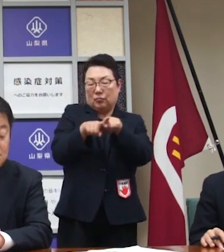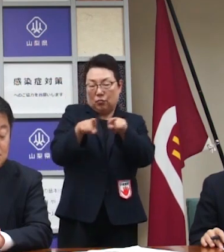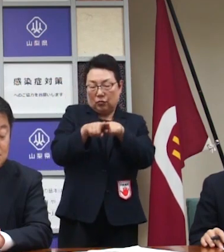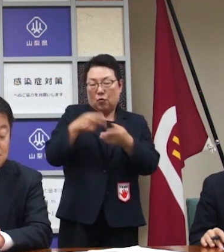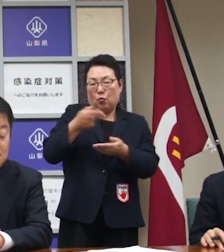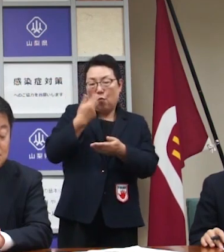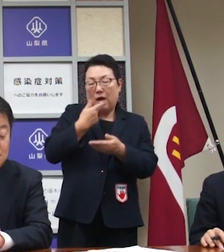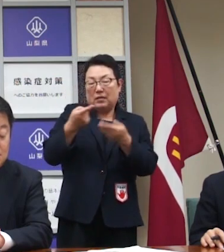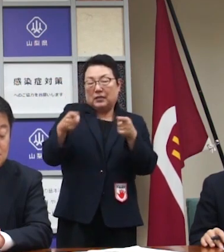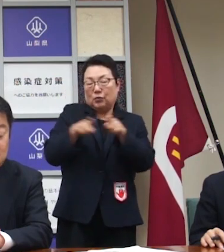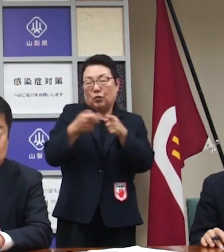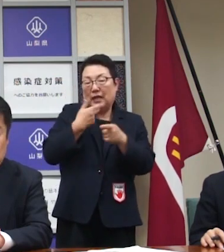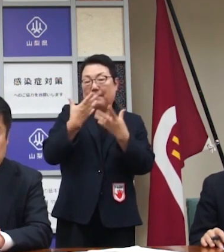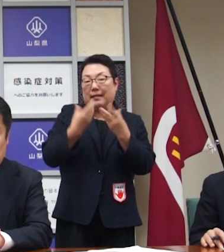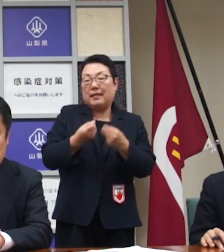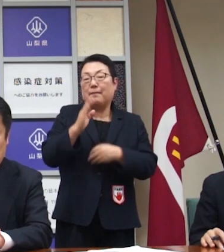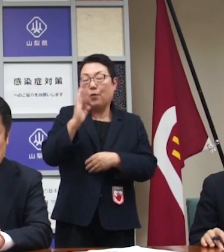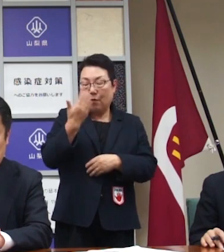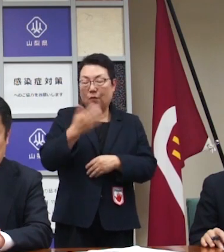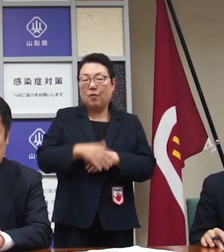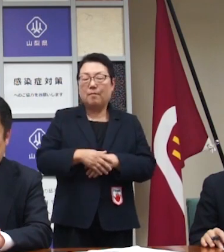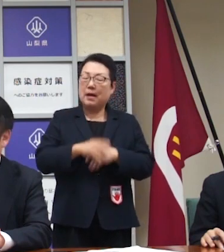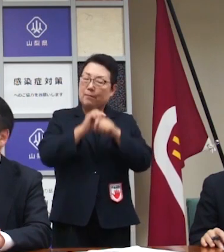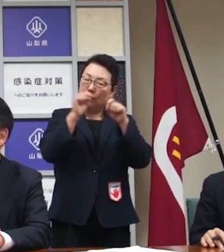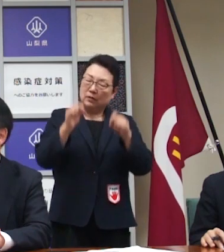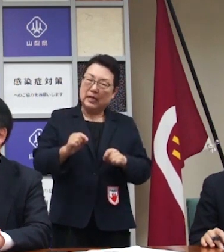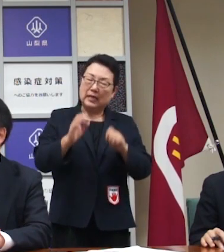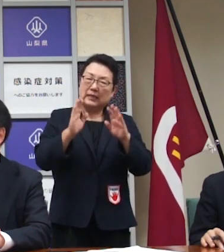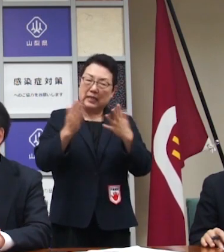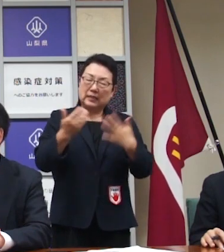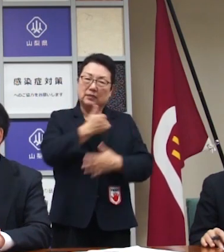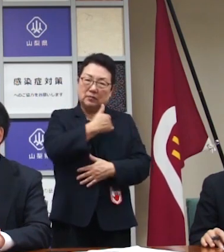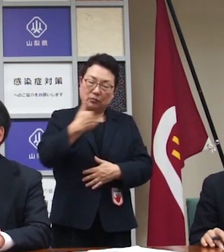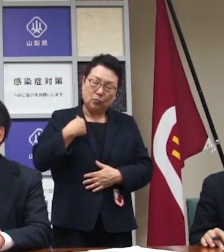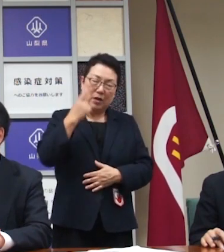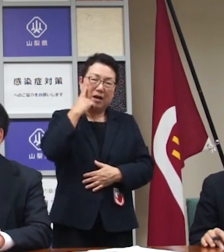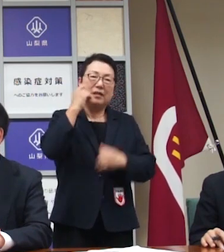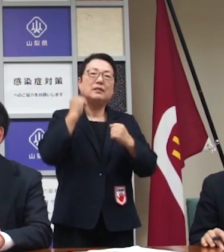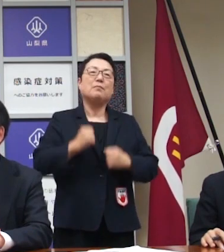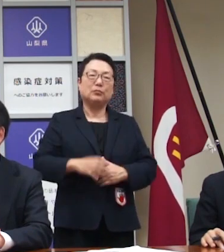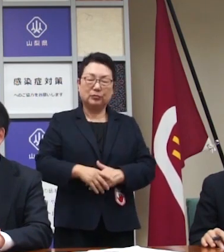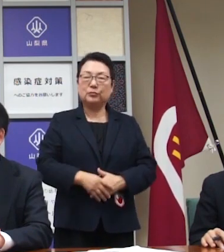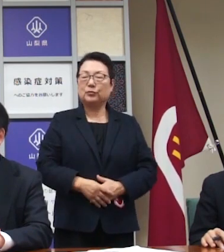緒にされてもまず問題はないと考えています。